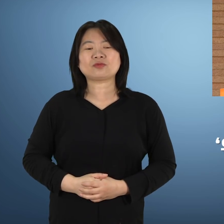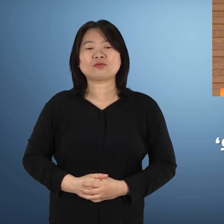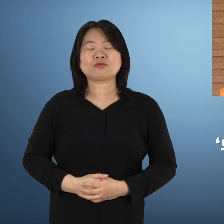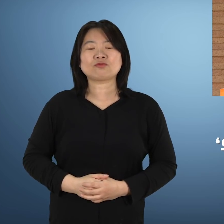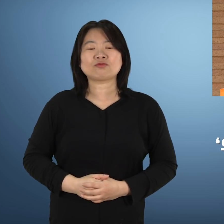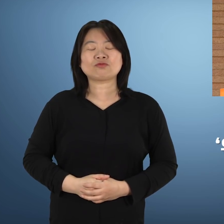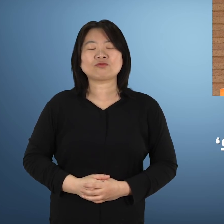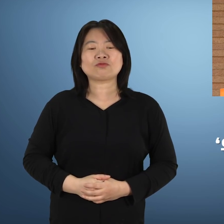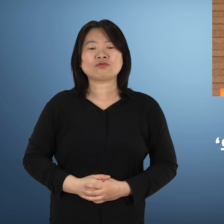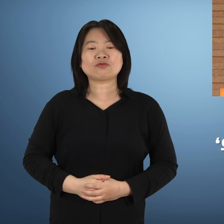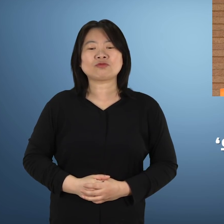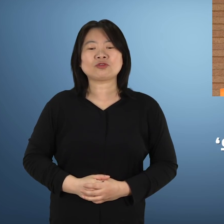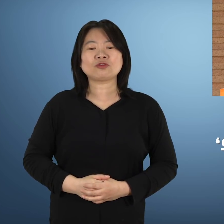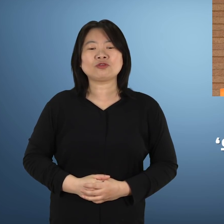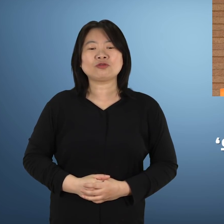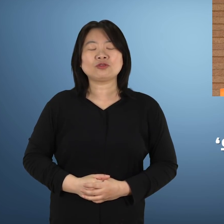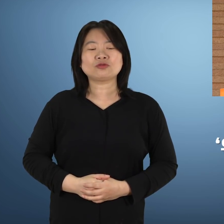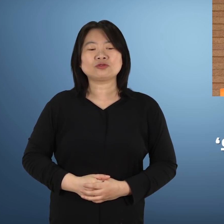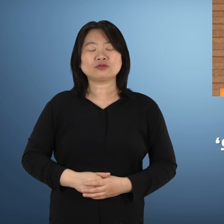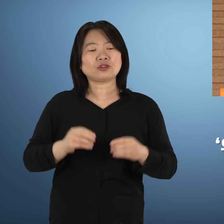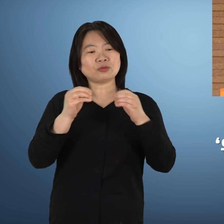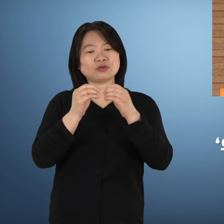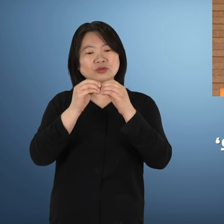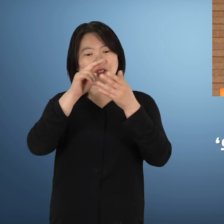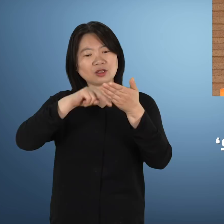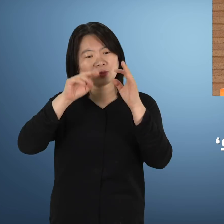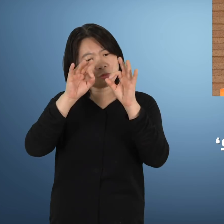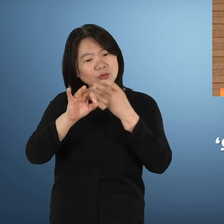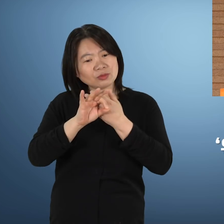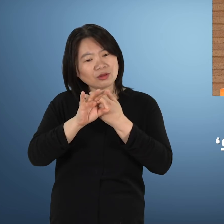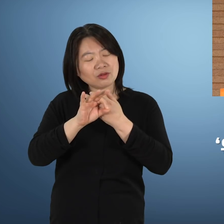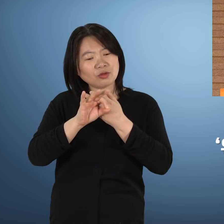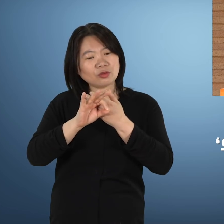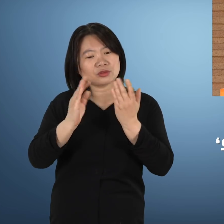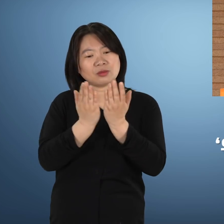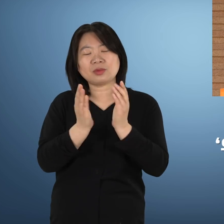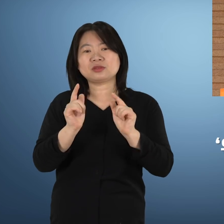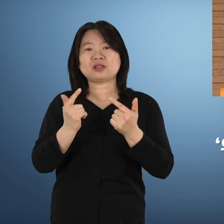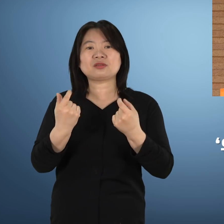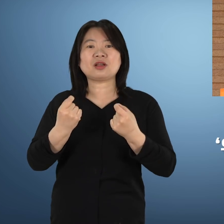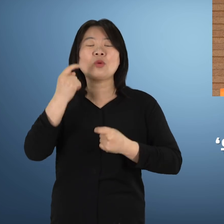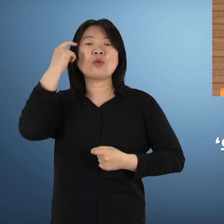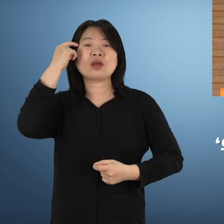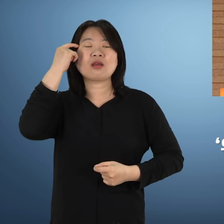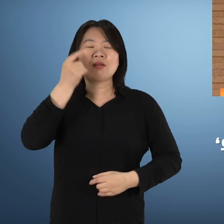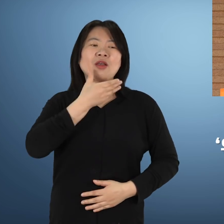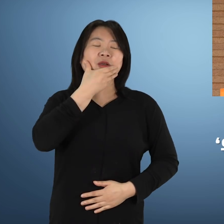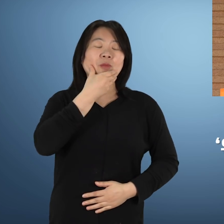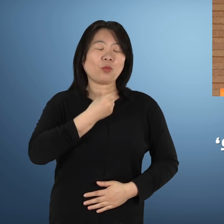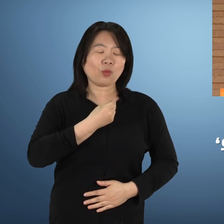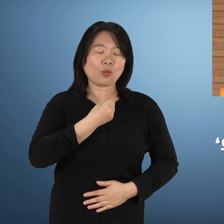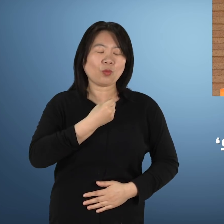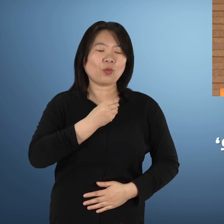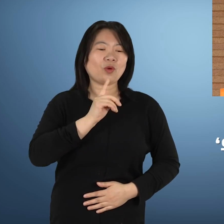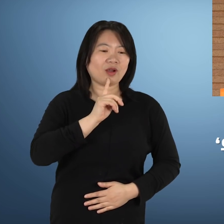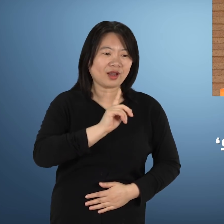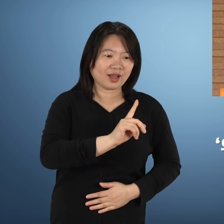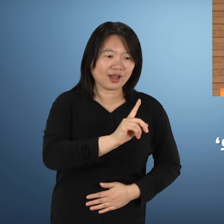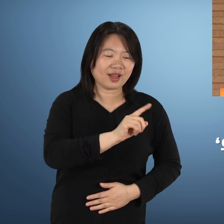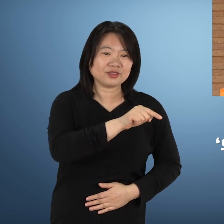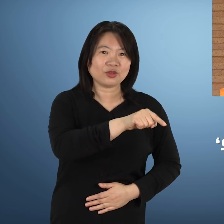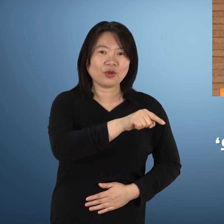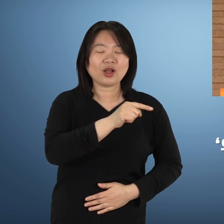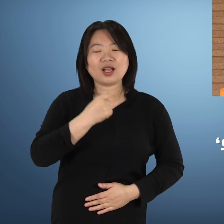앞뒤가 잘 안 맞죠? 행복하겠다, 슬픔이 가득한 자여, 너는 위로를